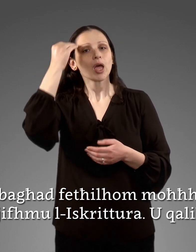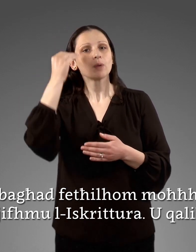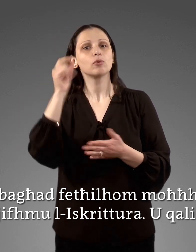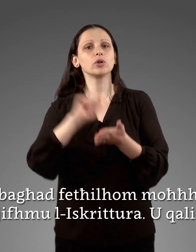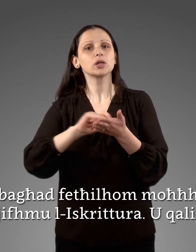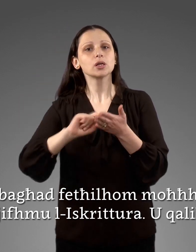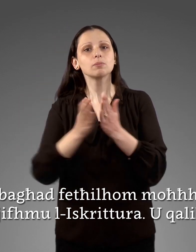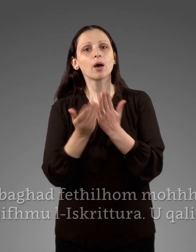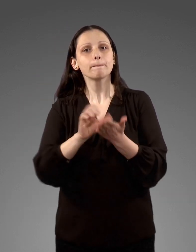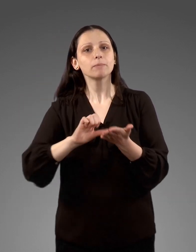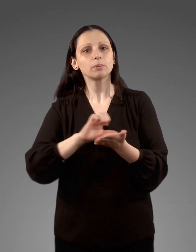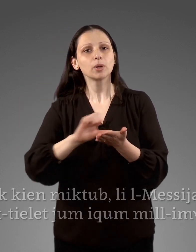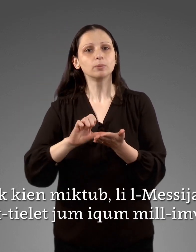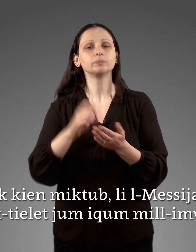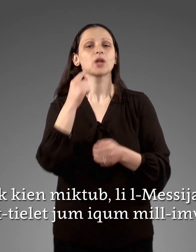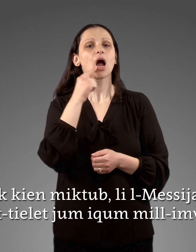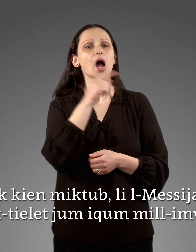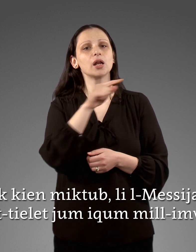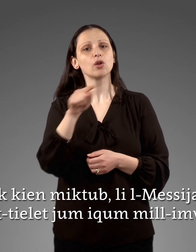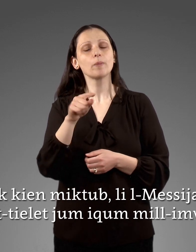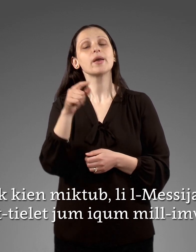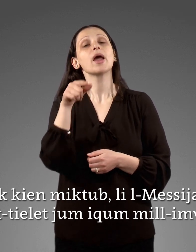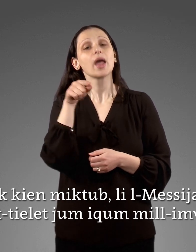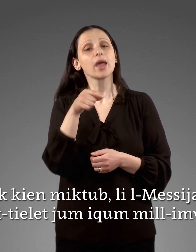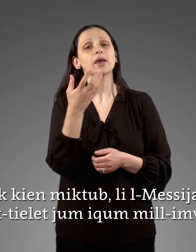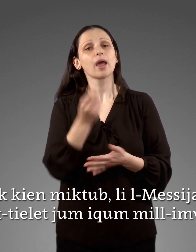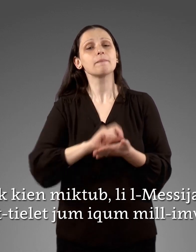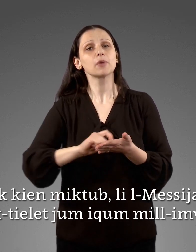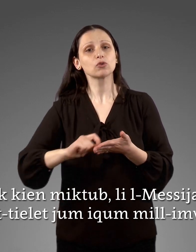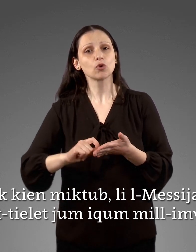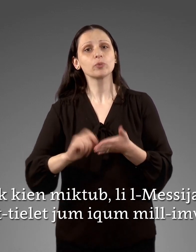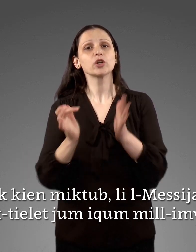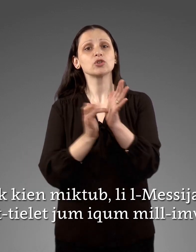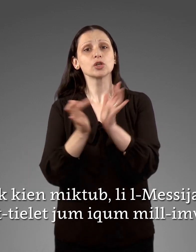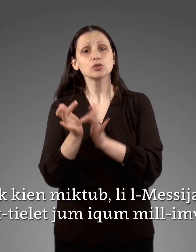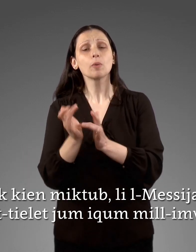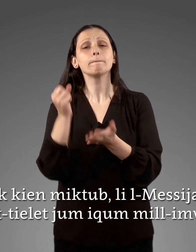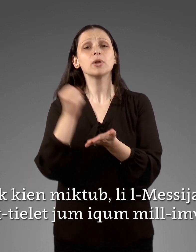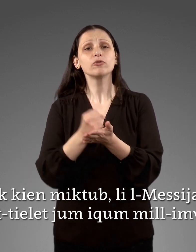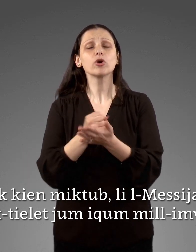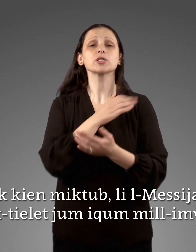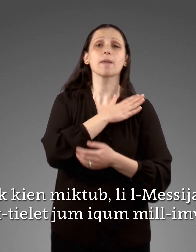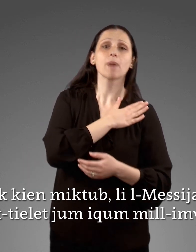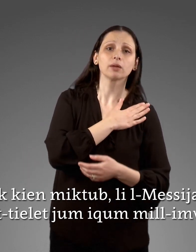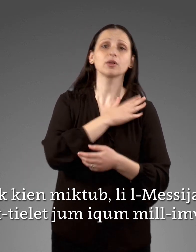U qalilhom hekk kien miktub lill-Messija jbagħti u fit-tielet jum iqum minn